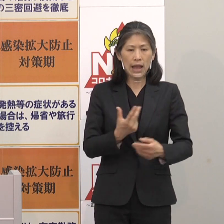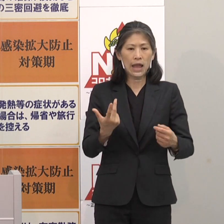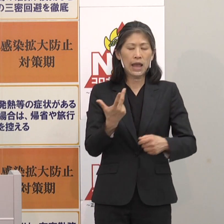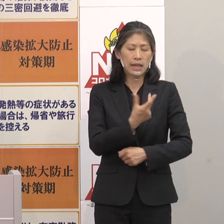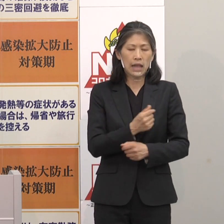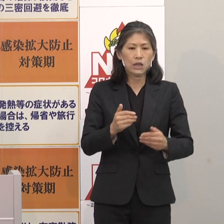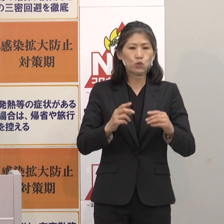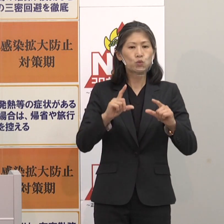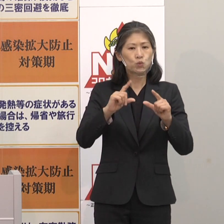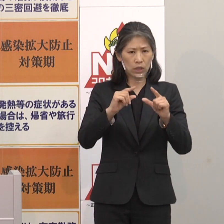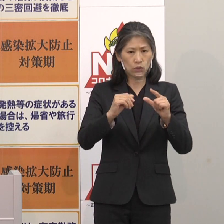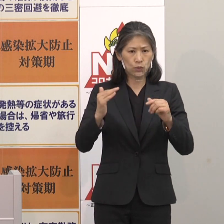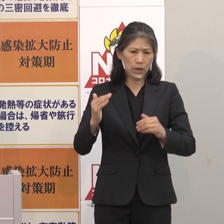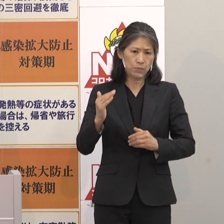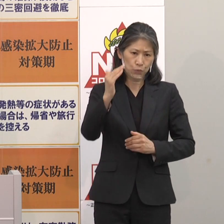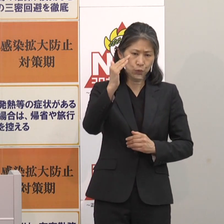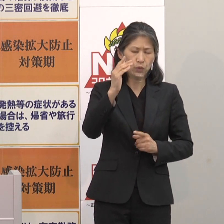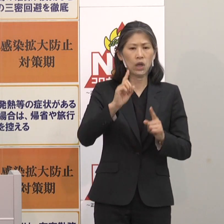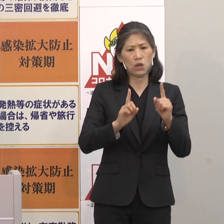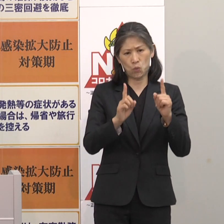ますけれども、